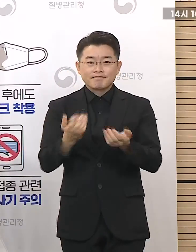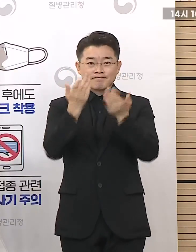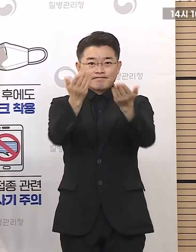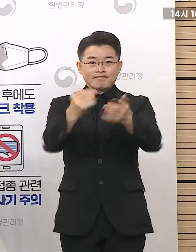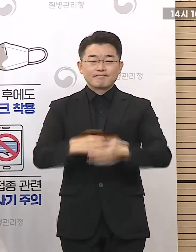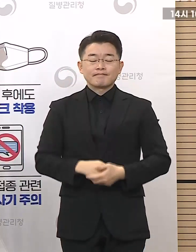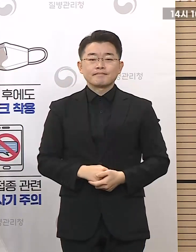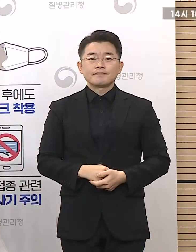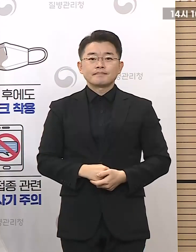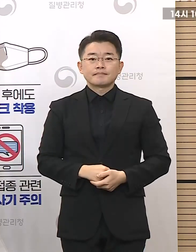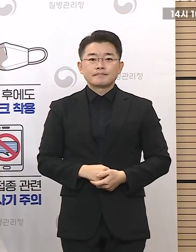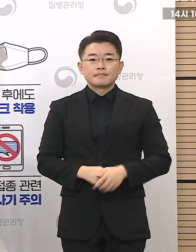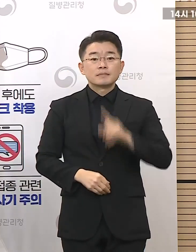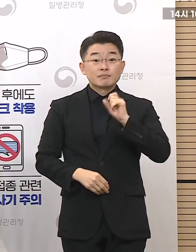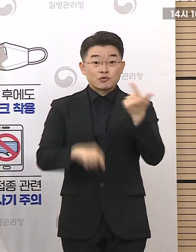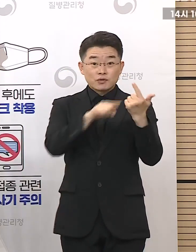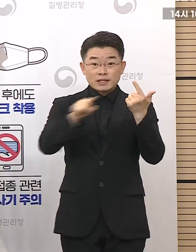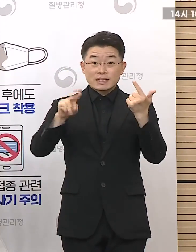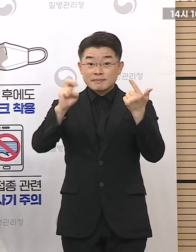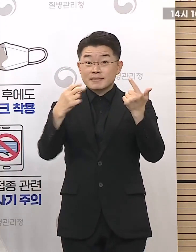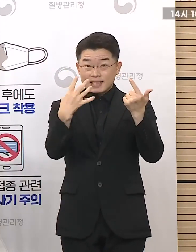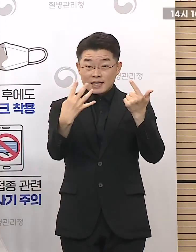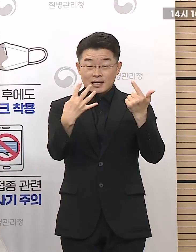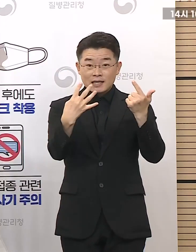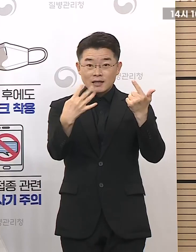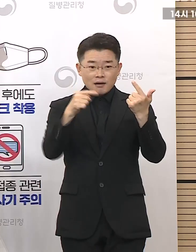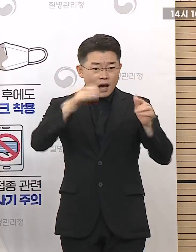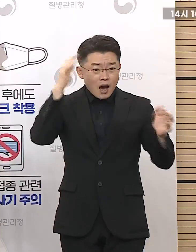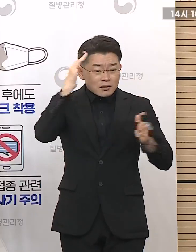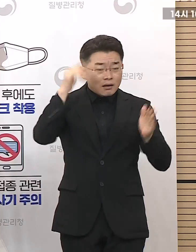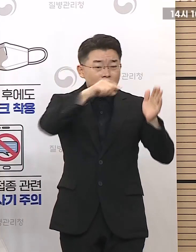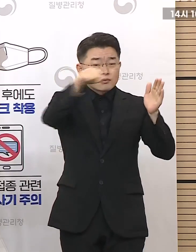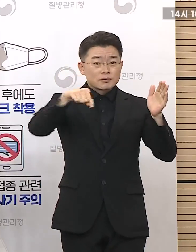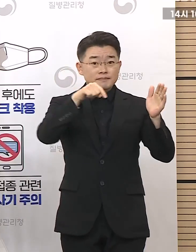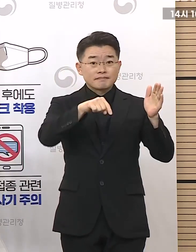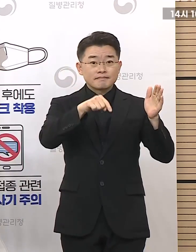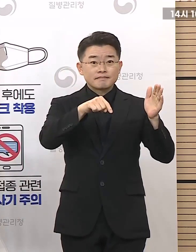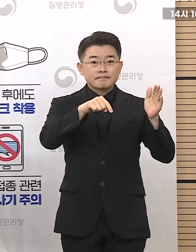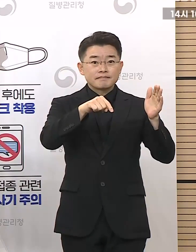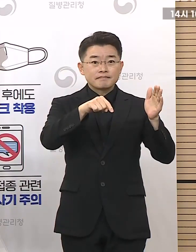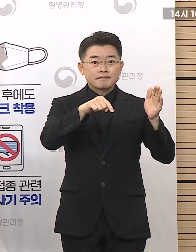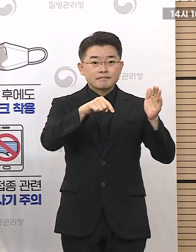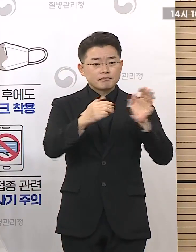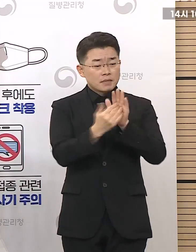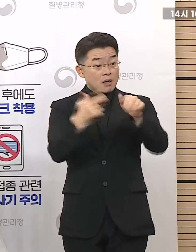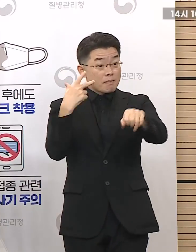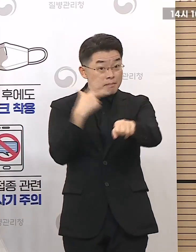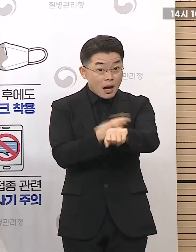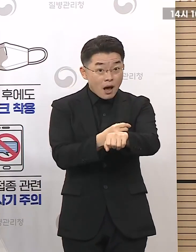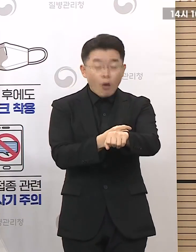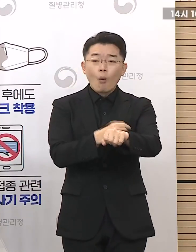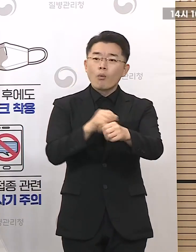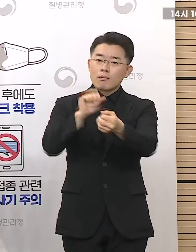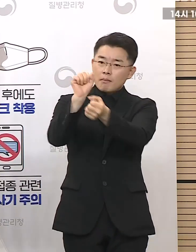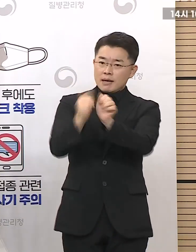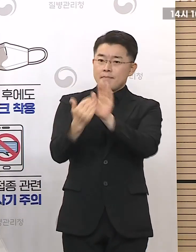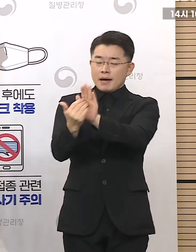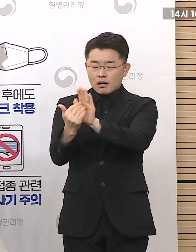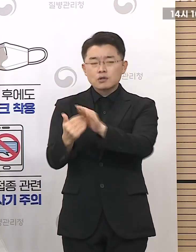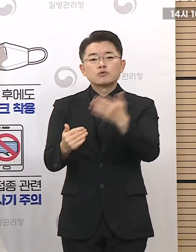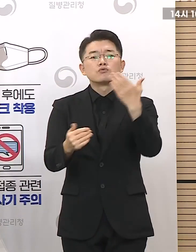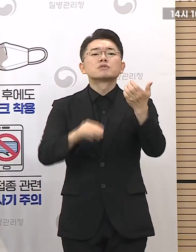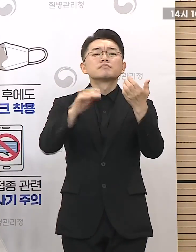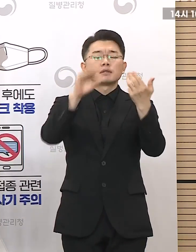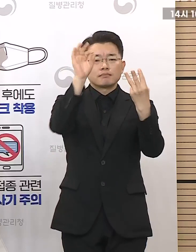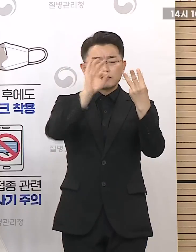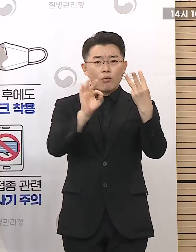초기 분석에서 16세에서 24세 학생 연령층에서도 백신 접종이 90% 이상의 매우